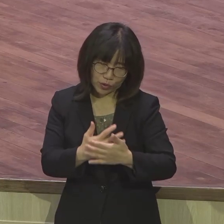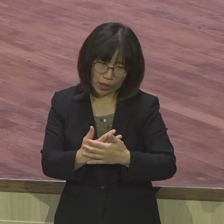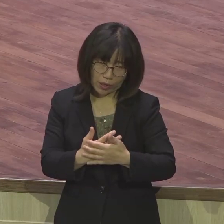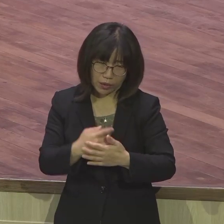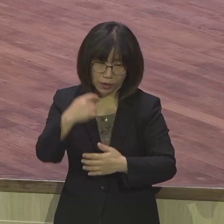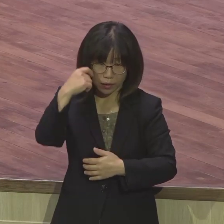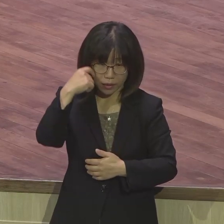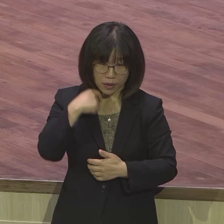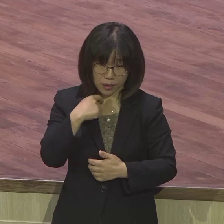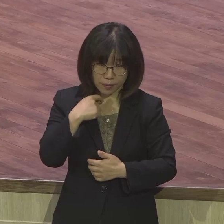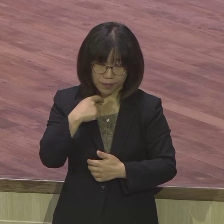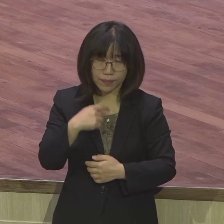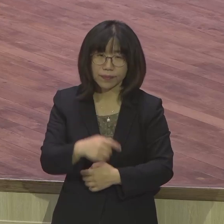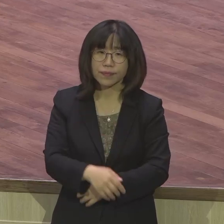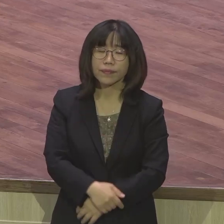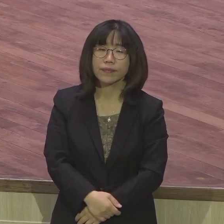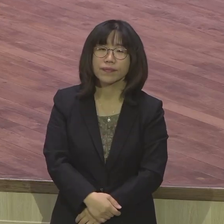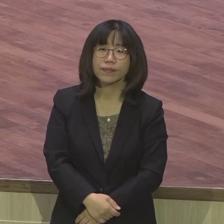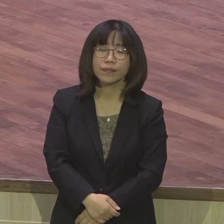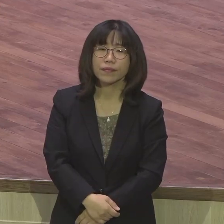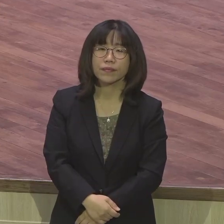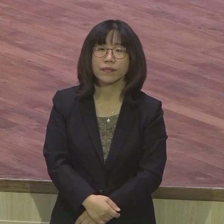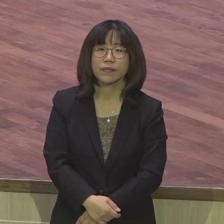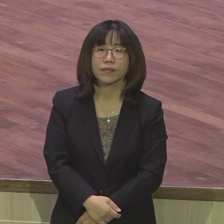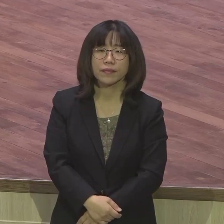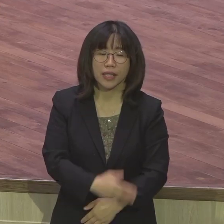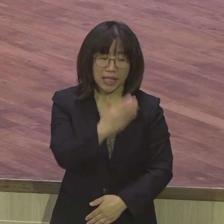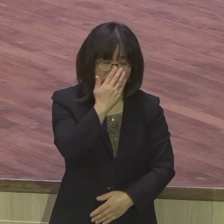상태. 그걸 말할 수도 있어요.